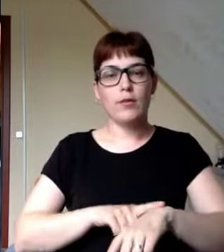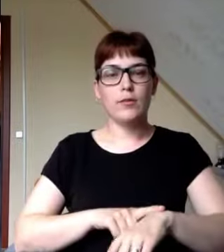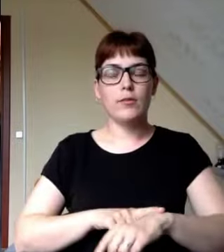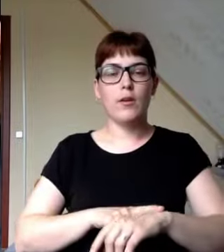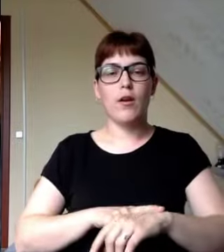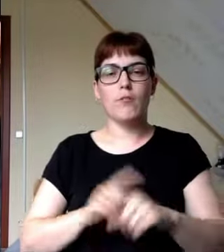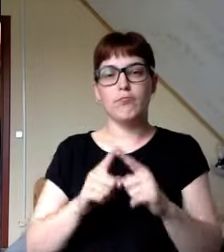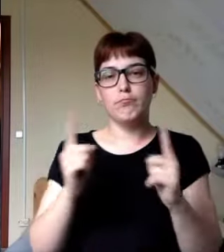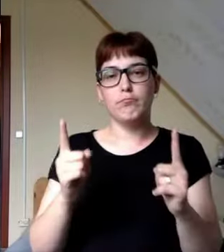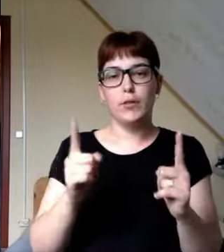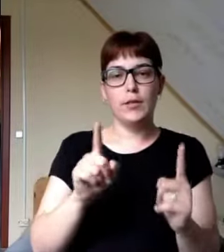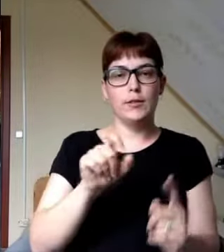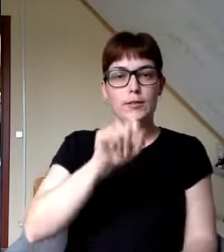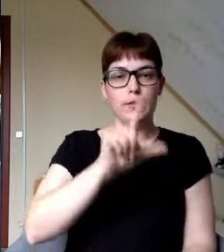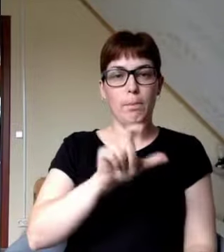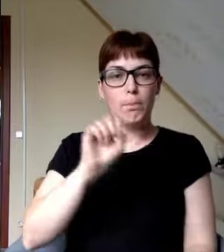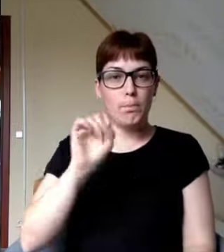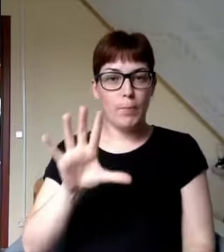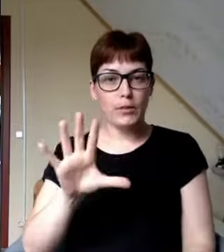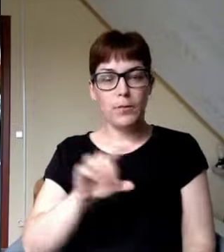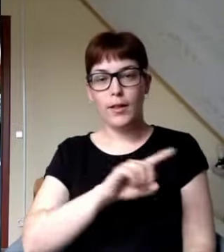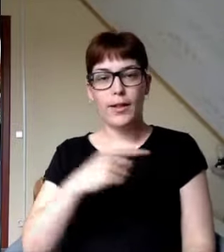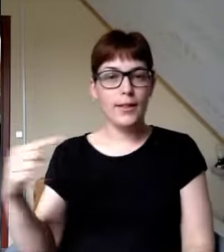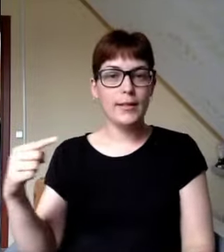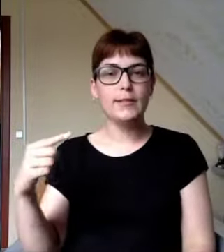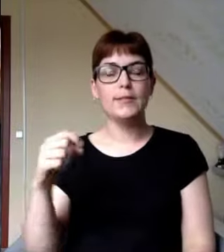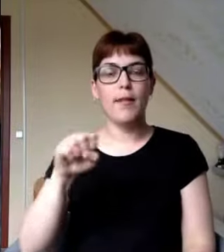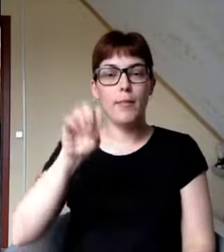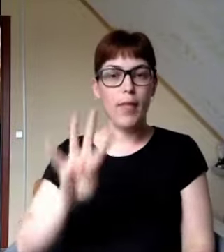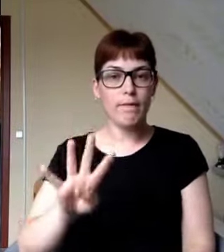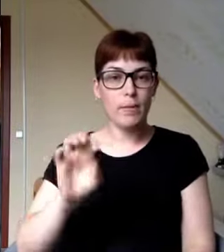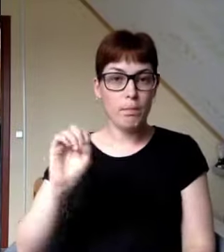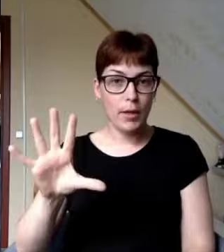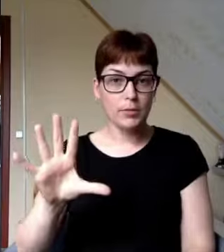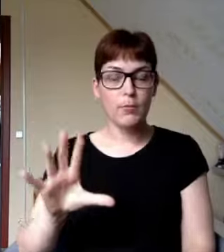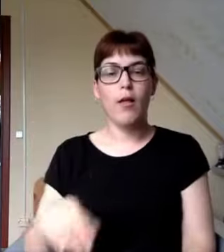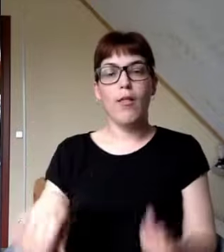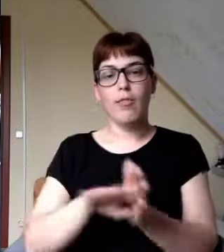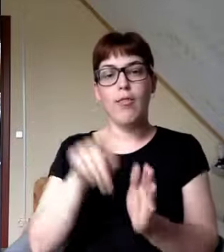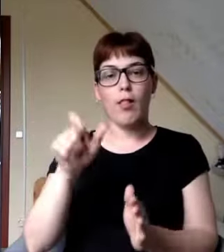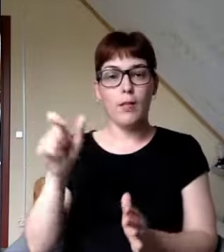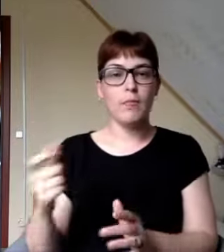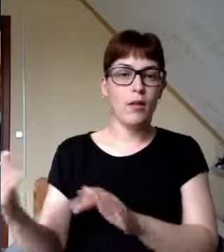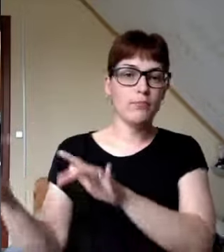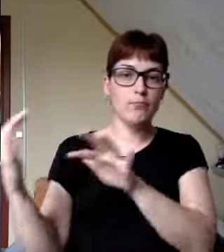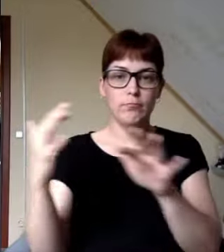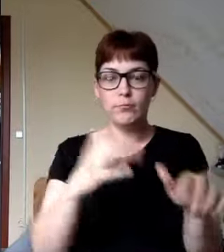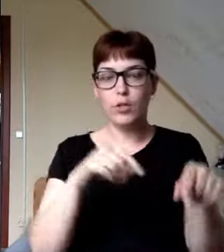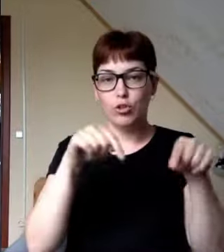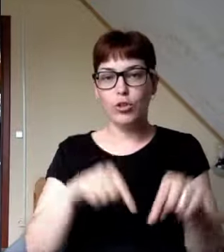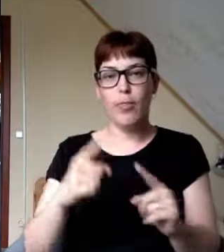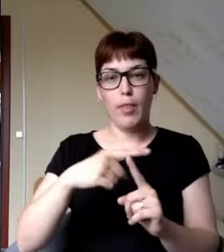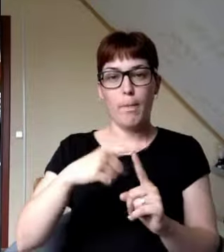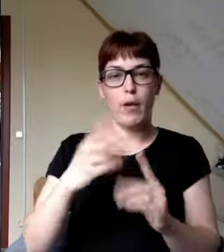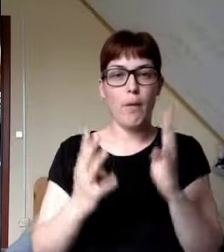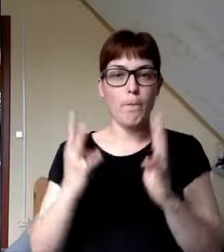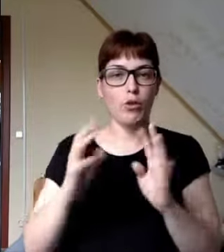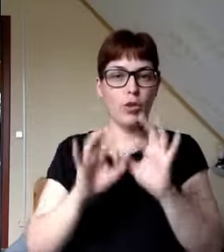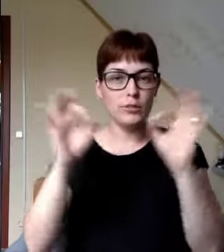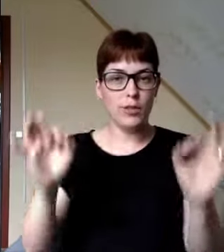17.15 līdz 19.15 dalīdnieki nāk. Šeit, tepēc mēs